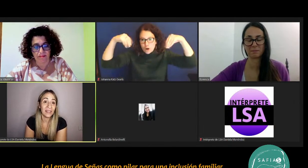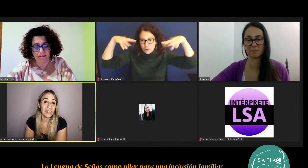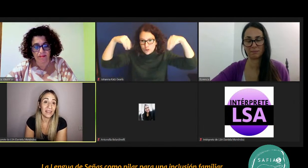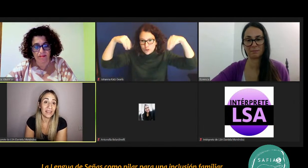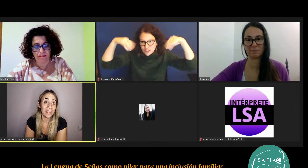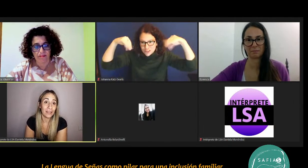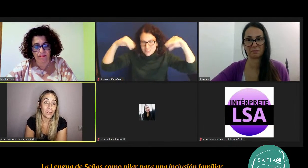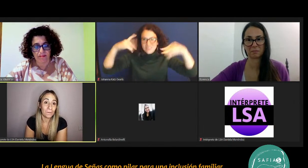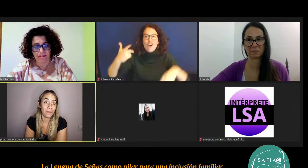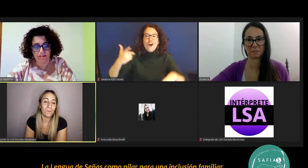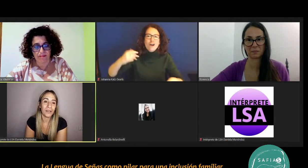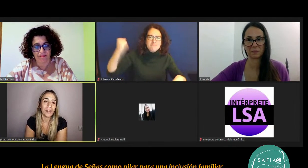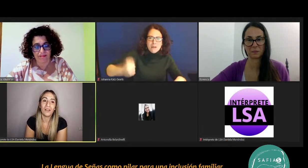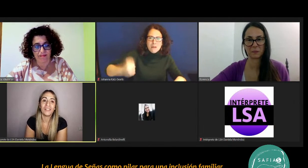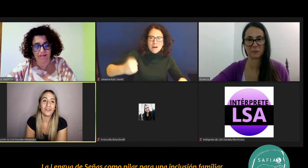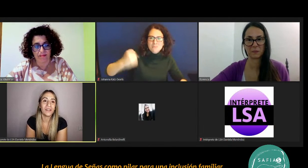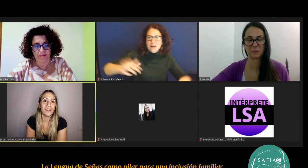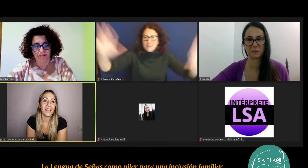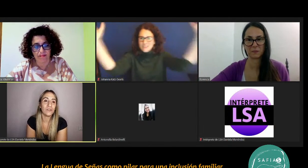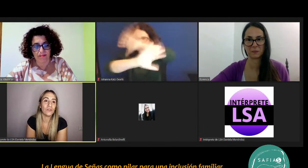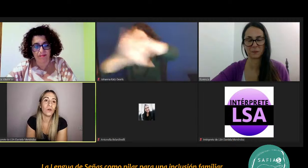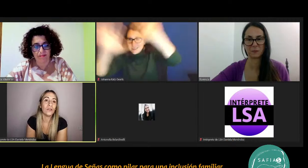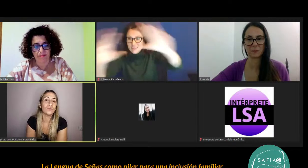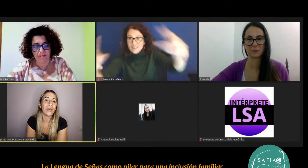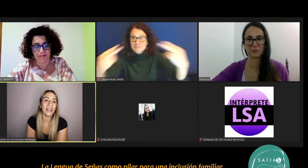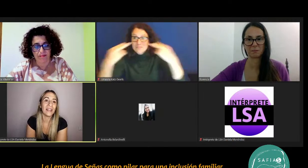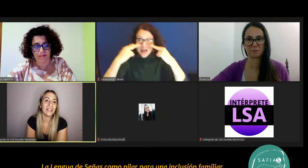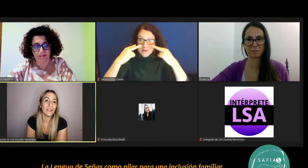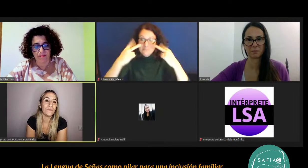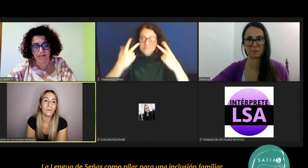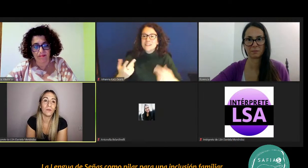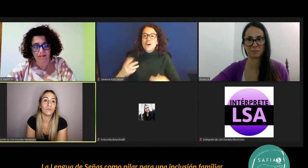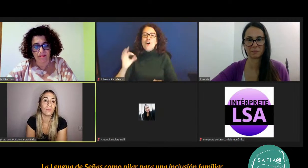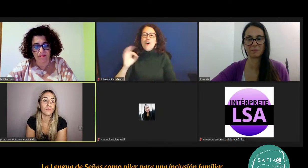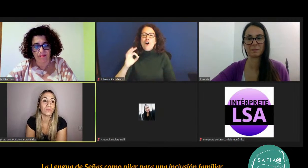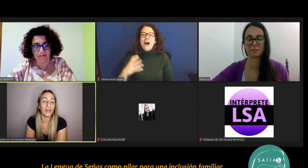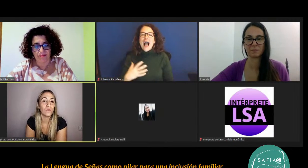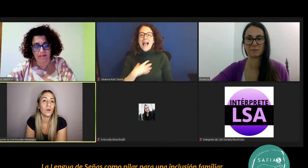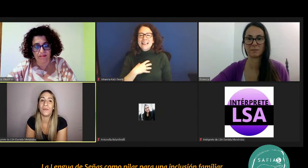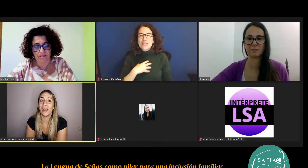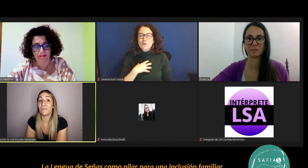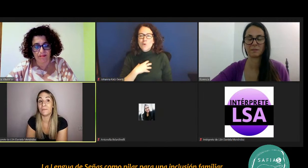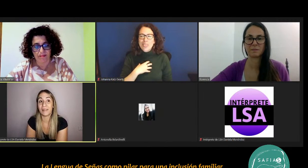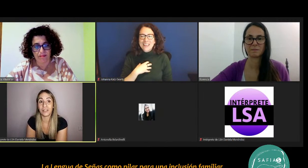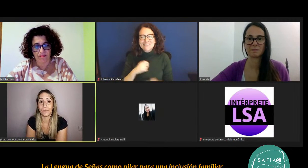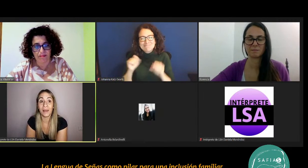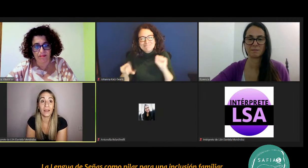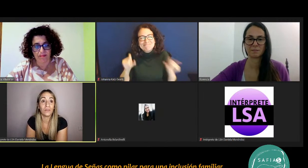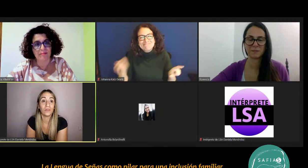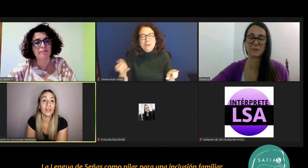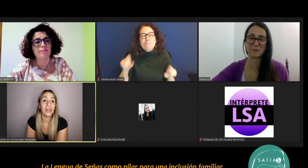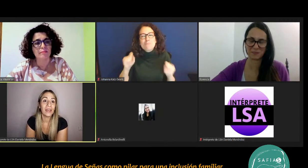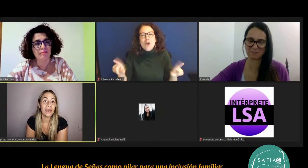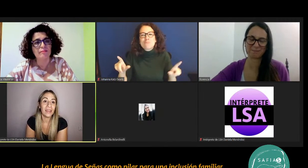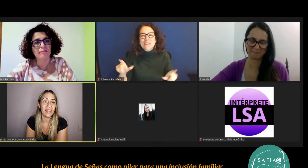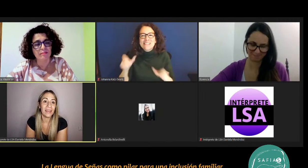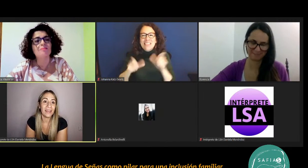costumbres. Por ejemplo, el hecho de al no usar el timbre, bueno, usamos una luz, golpear la mesa para